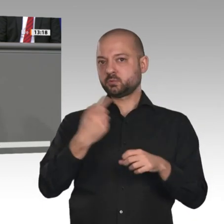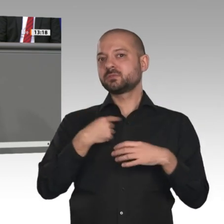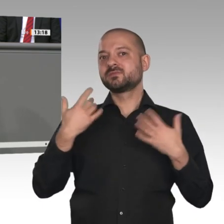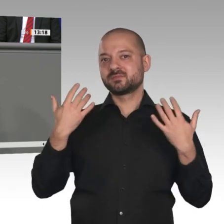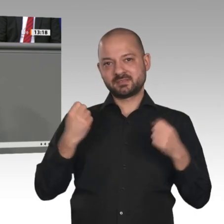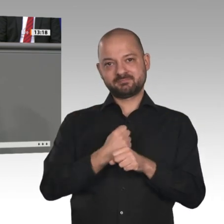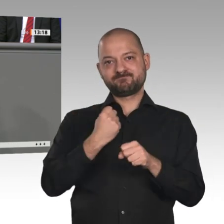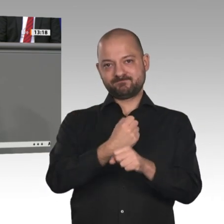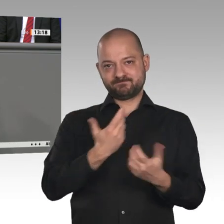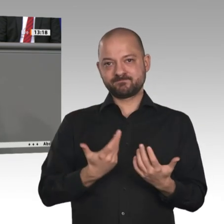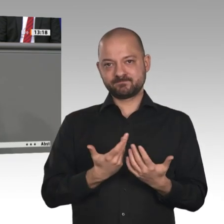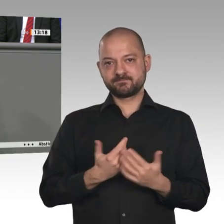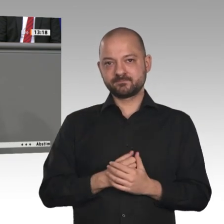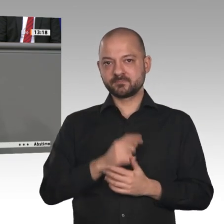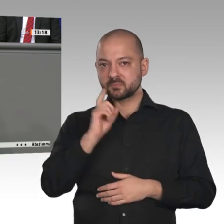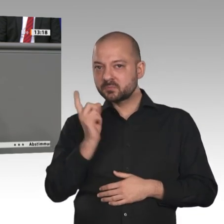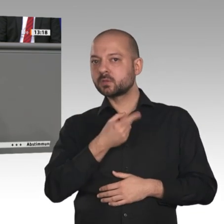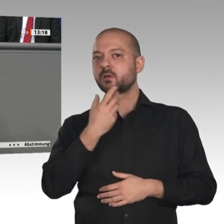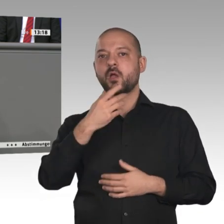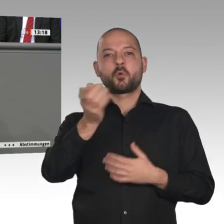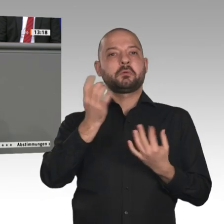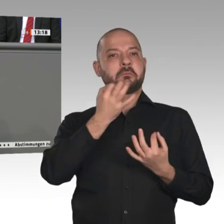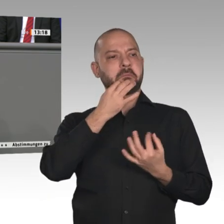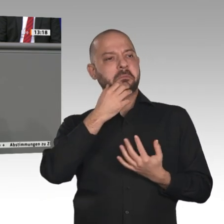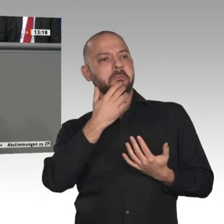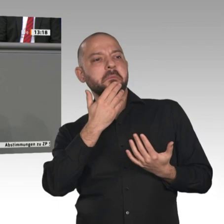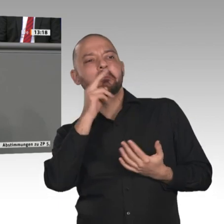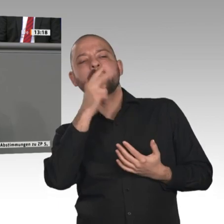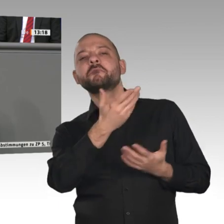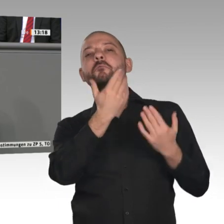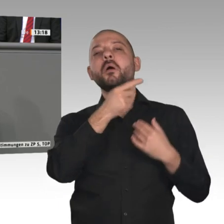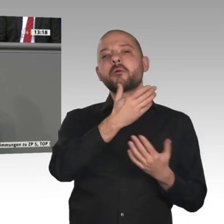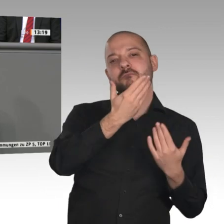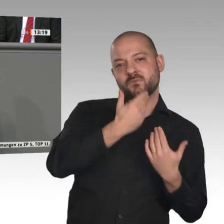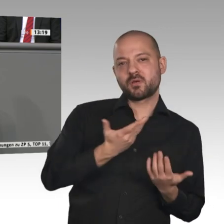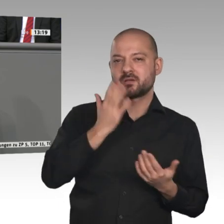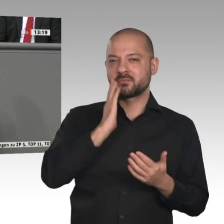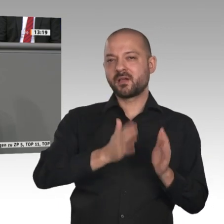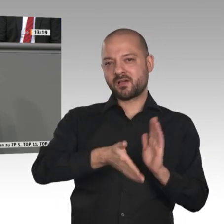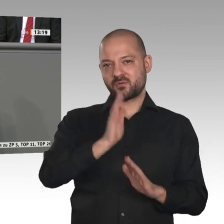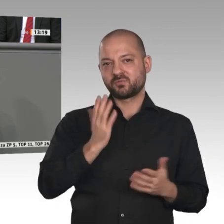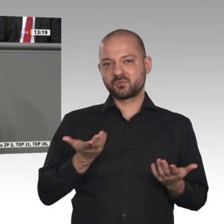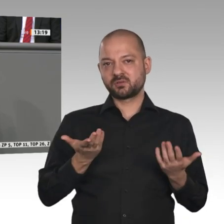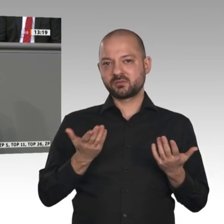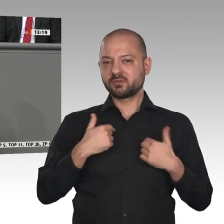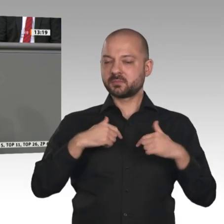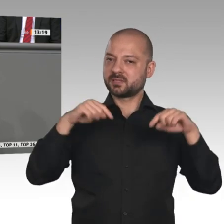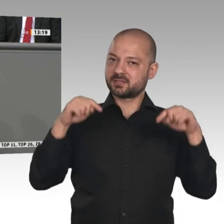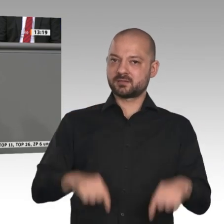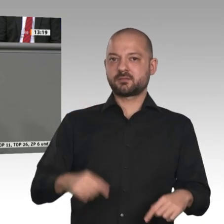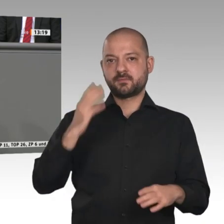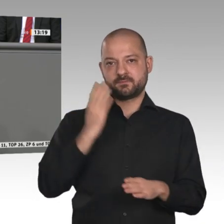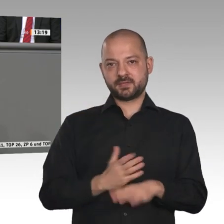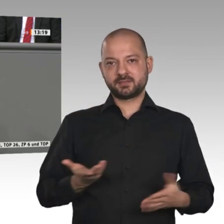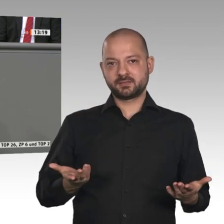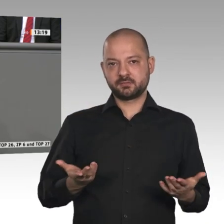hier. Das ist der Titel. Und auch der zeigt, wir haben noch viel zu tun, wenn es um den gesellschaftlichen Zusammenhalt geht. oder ganz